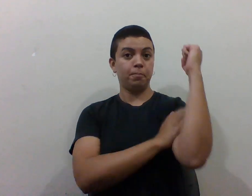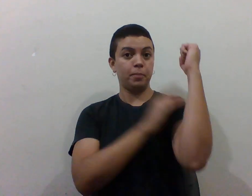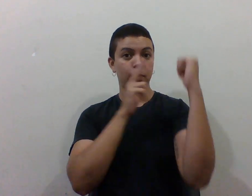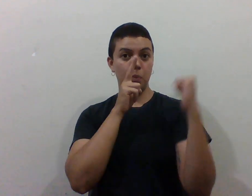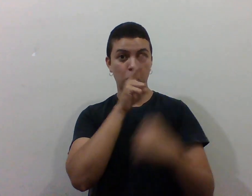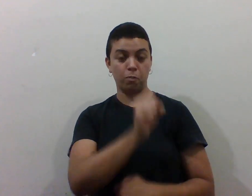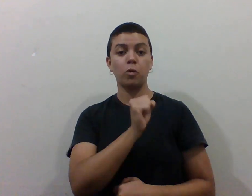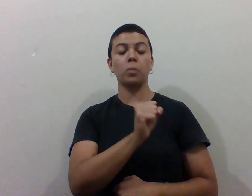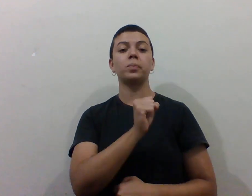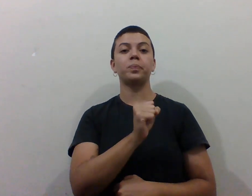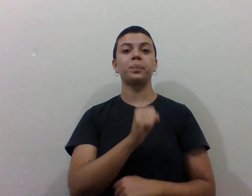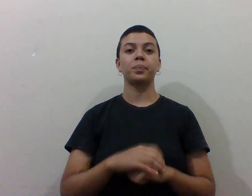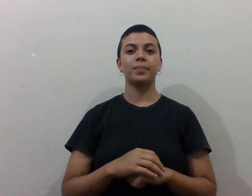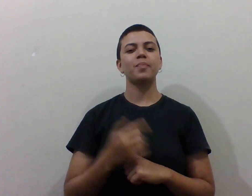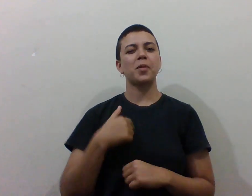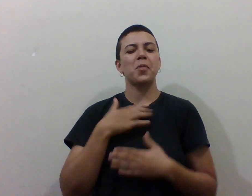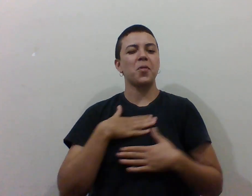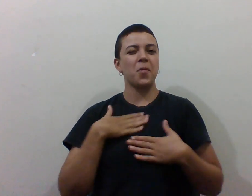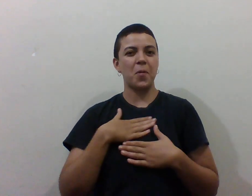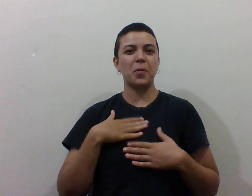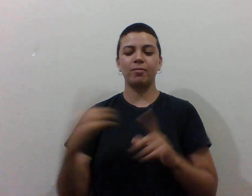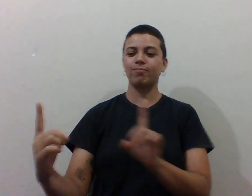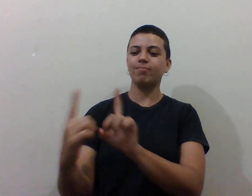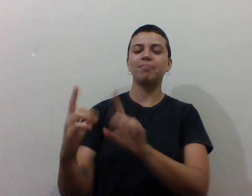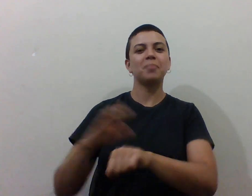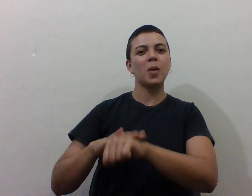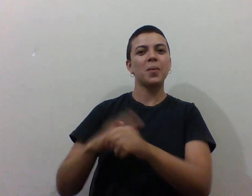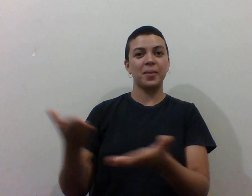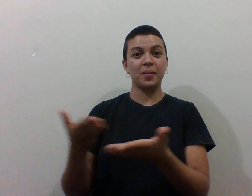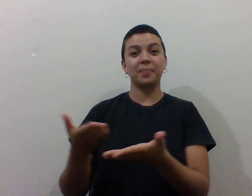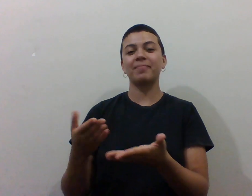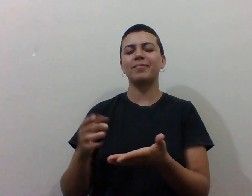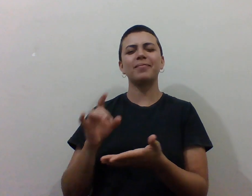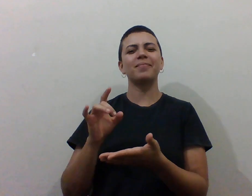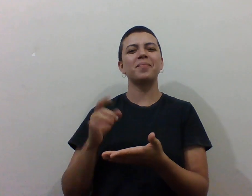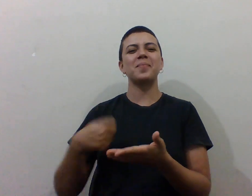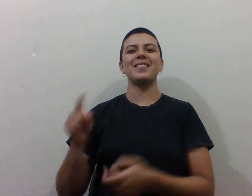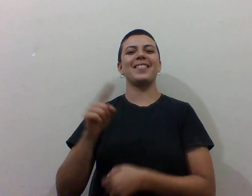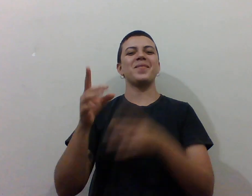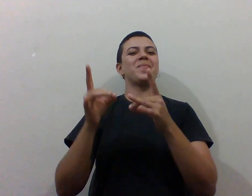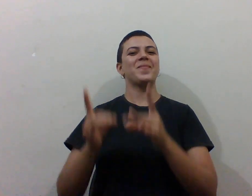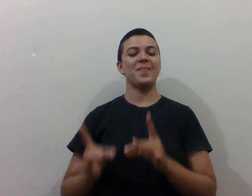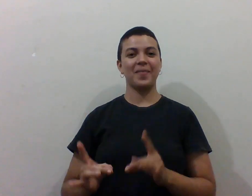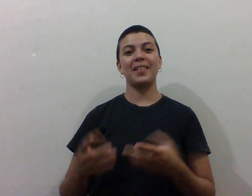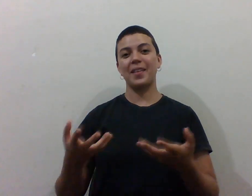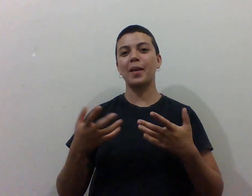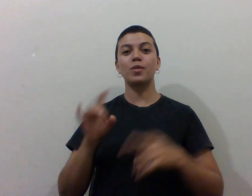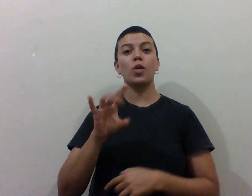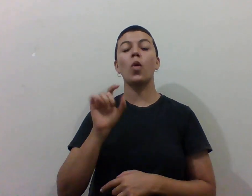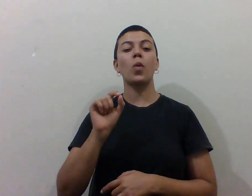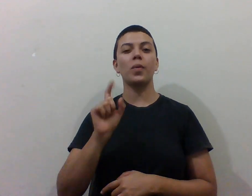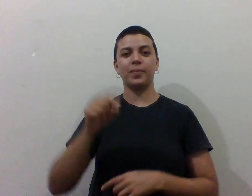com ela. Então, assim, sem mais delongas, agradecendo penhoradamente a presença da professora, dizer que é uma honra estar aqui ao lado dela.